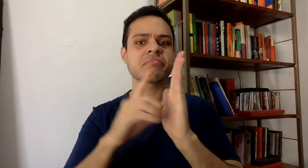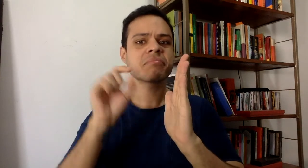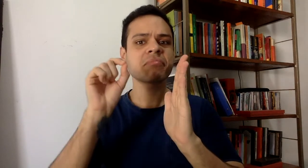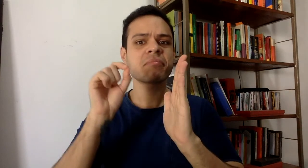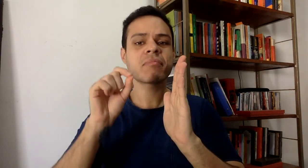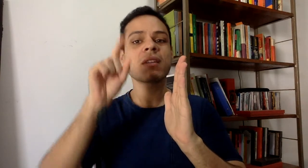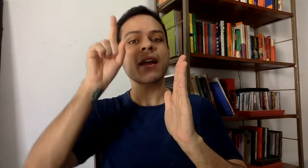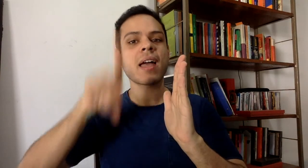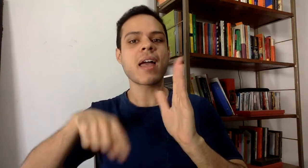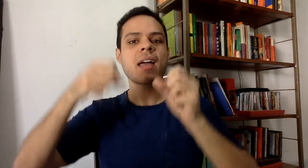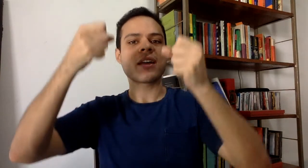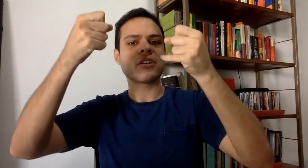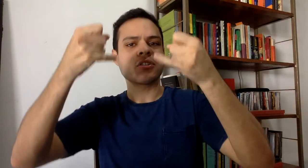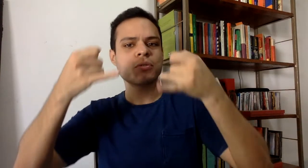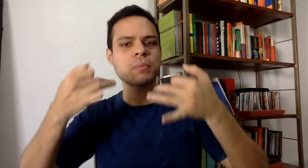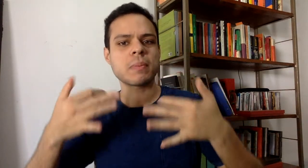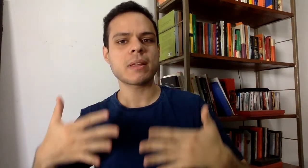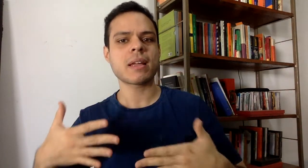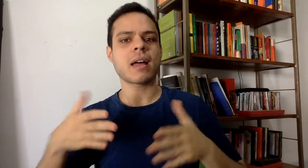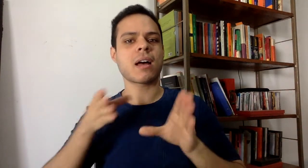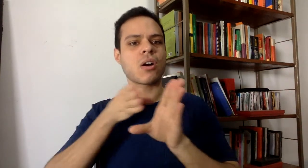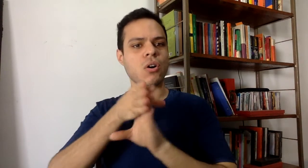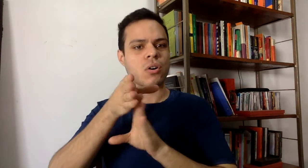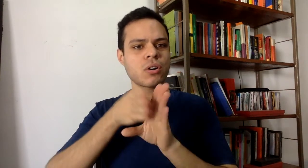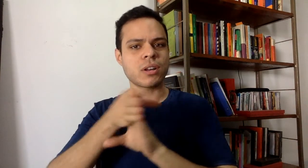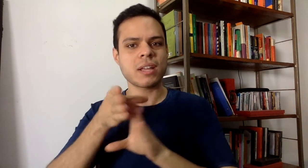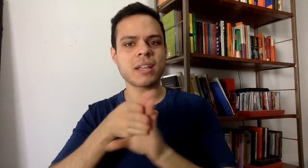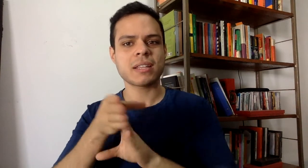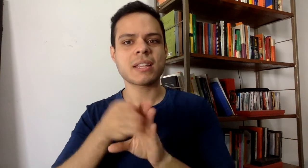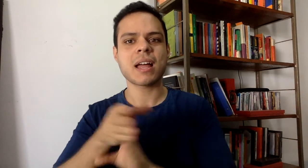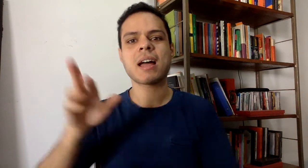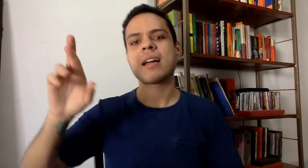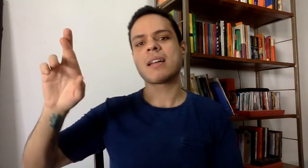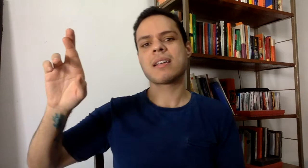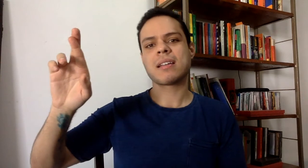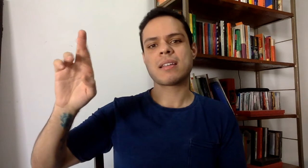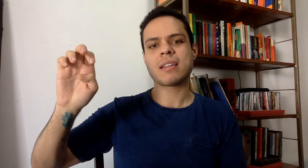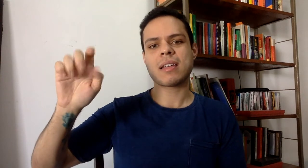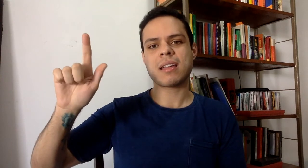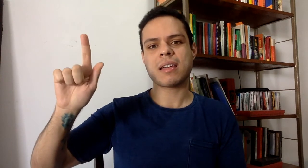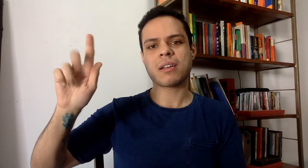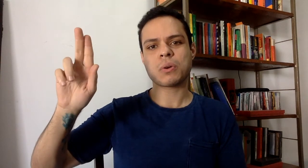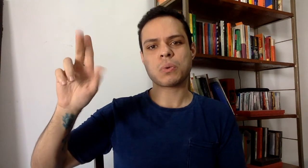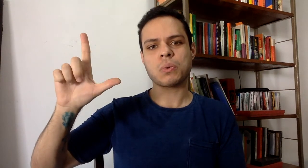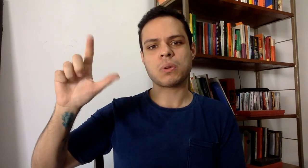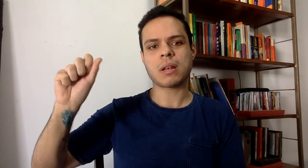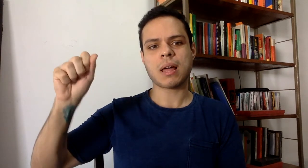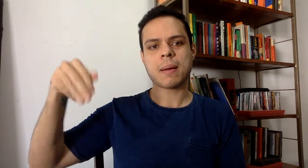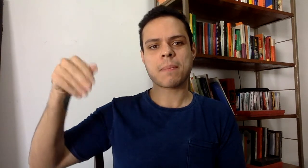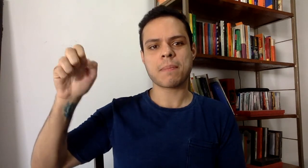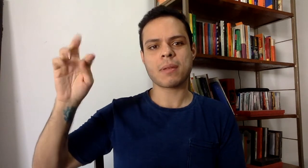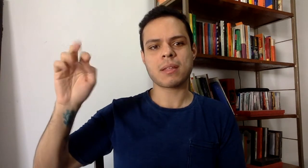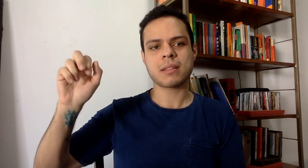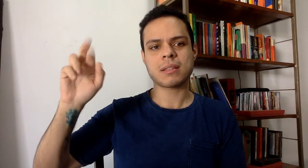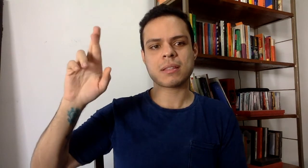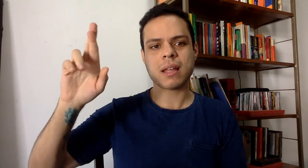5.626, que é um decreto que orienta e explica a lei, ou seja, ele